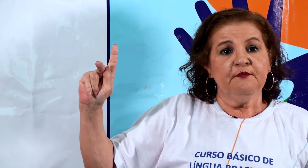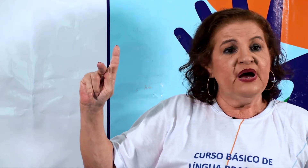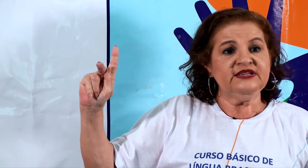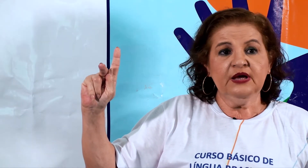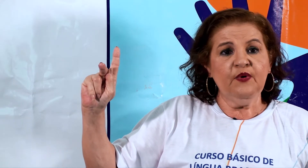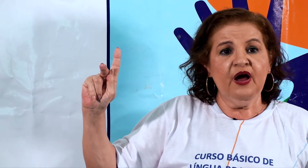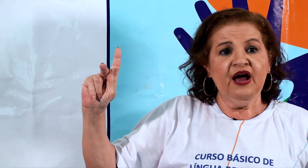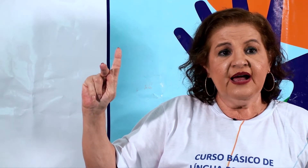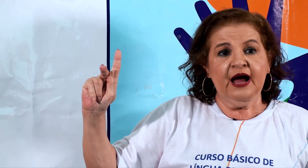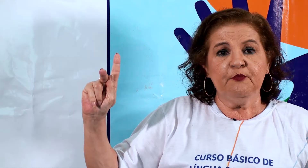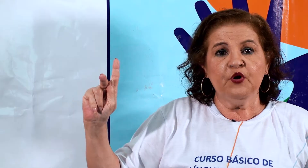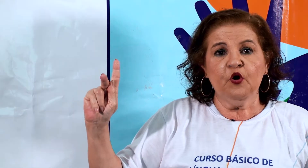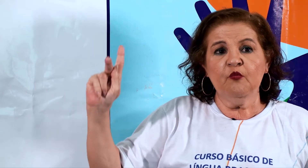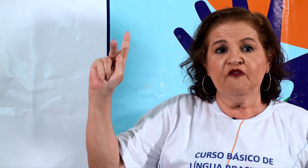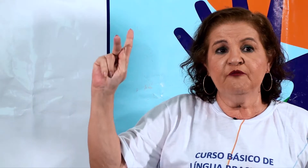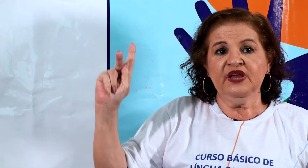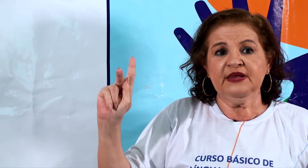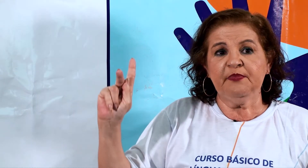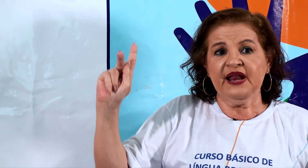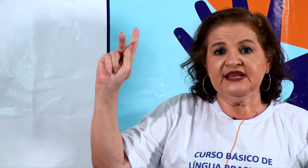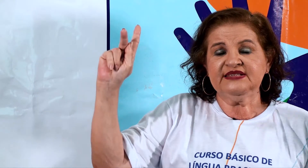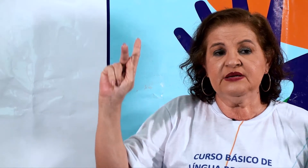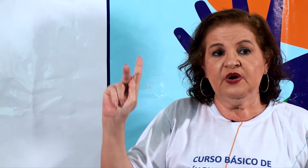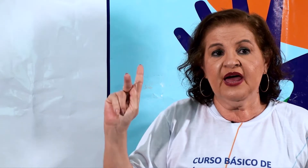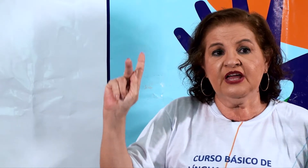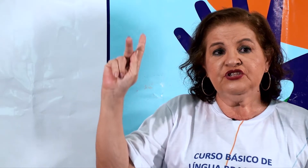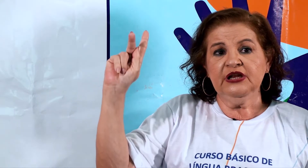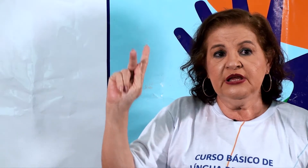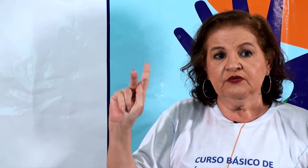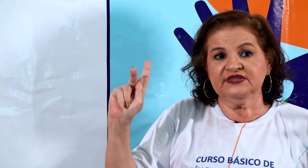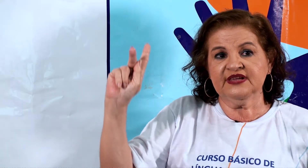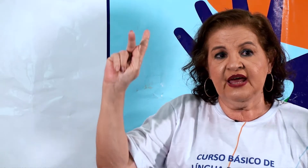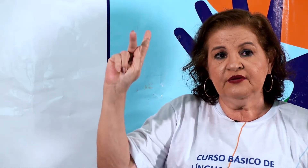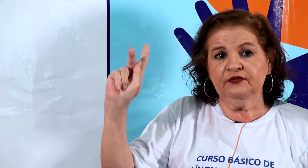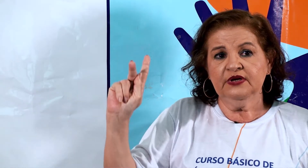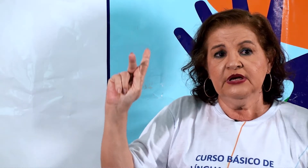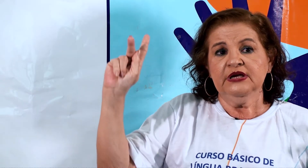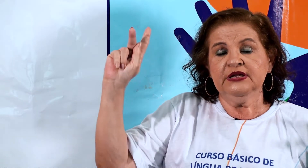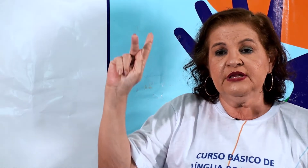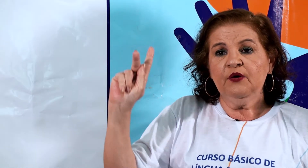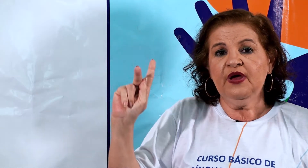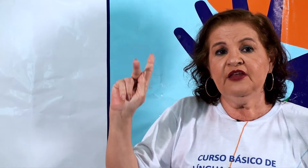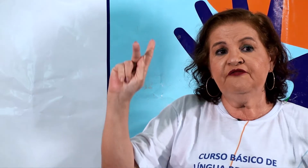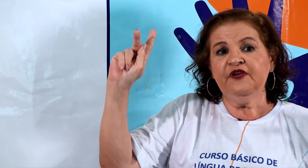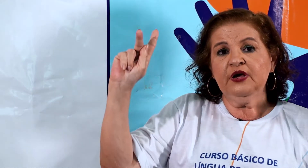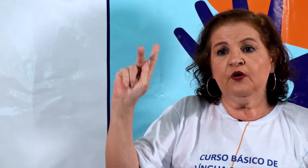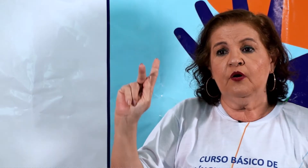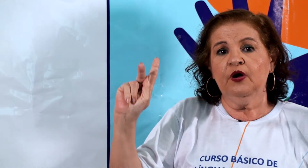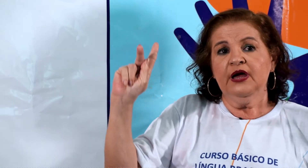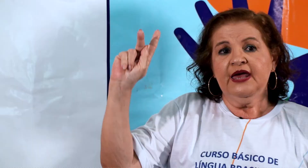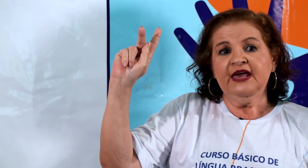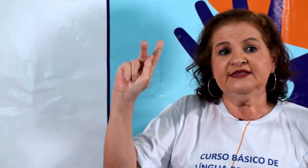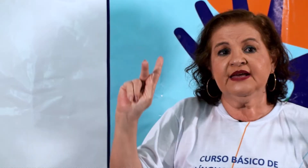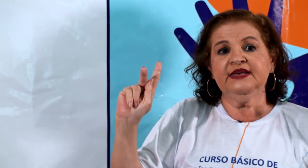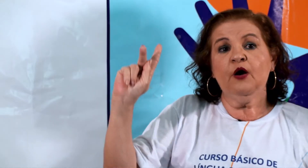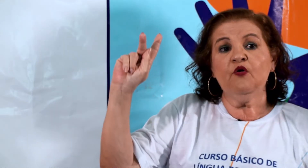mas não é H, porque o movimento é para cima, retilíneo, certo? Então ele fica, ó, esse aqui é o